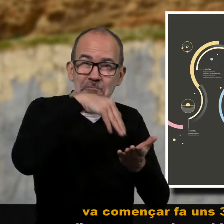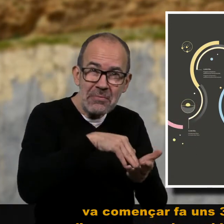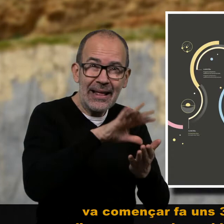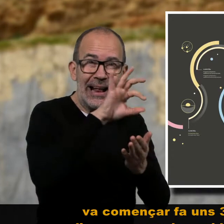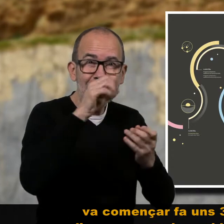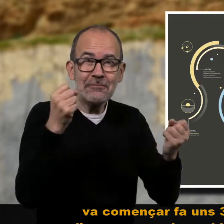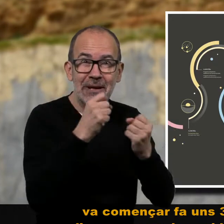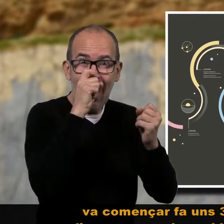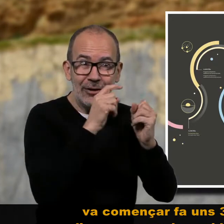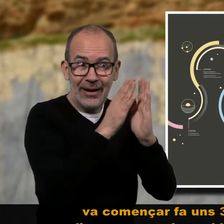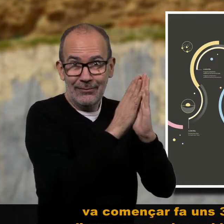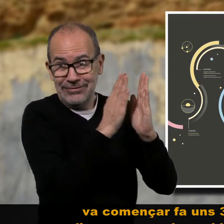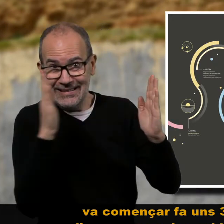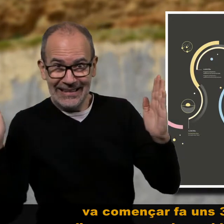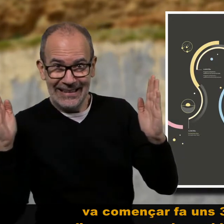segons les evidències fòssils.